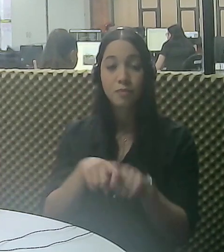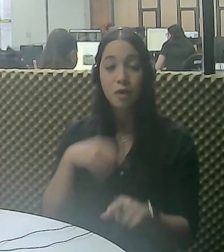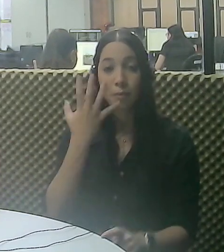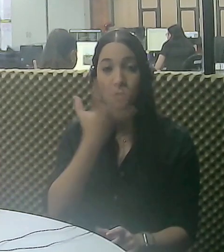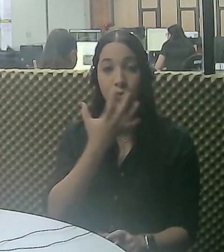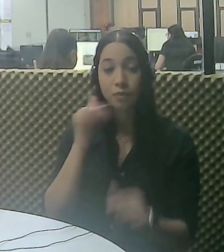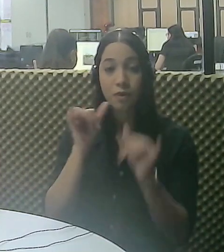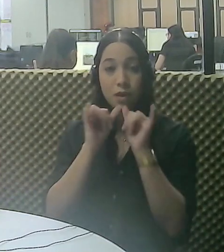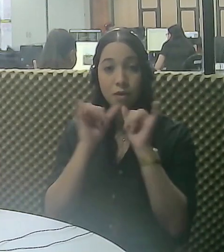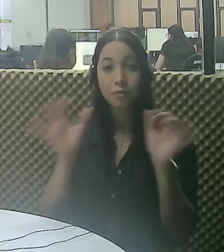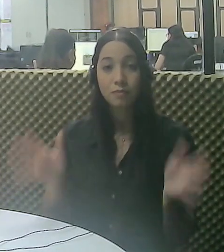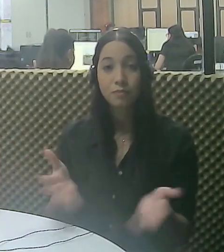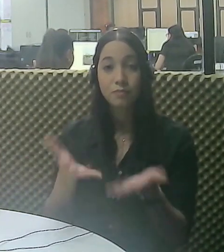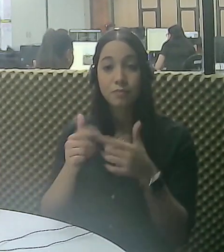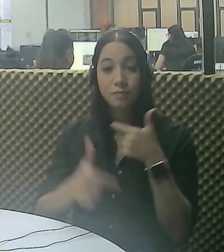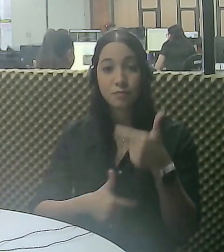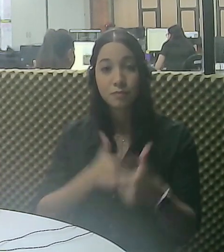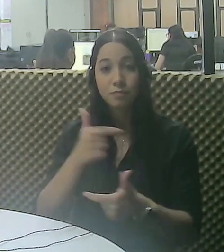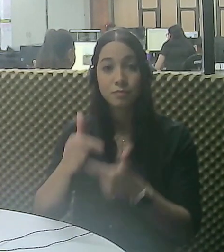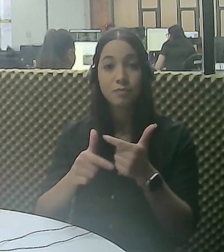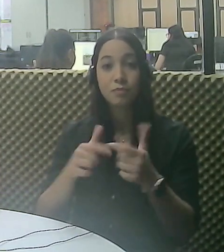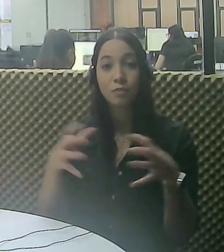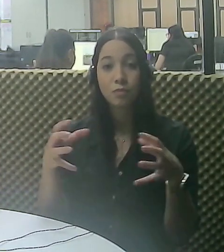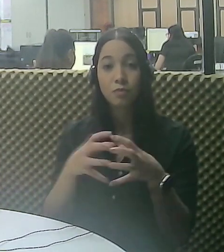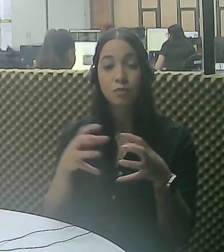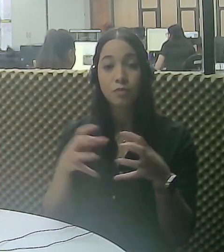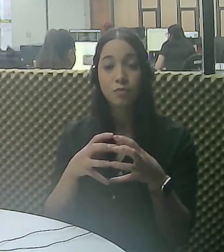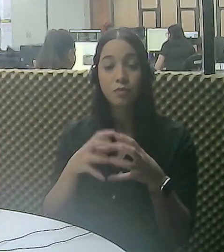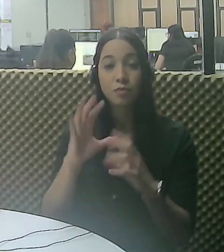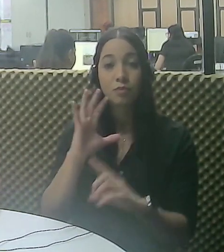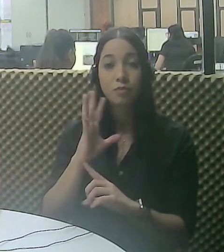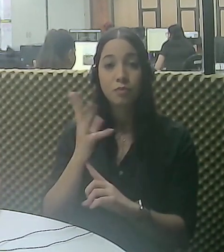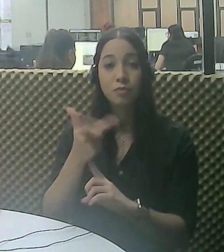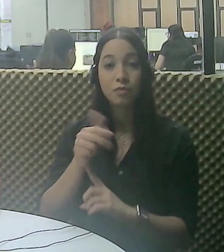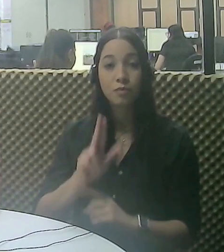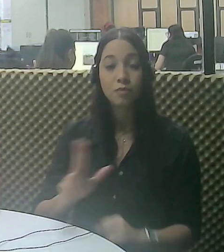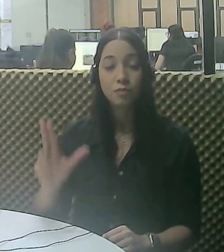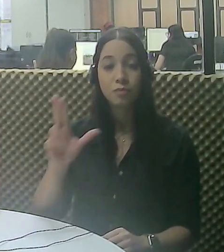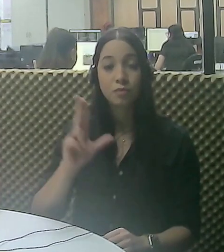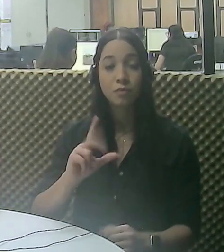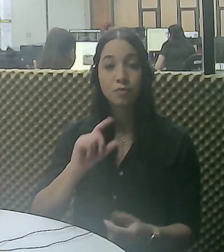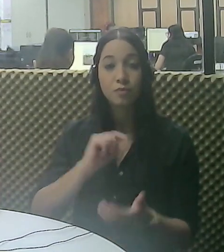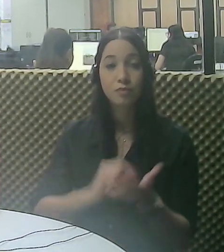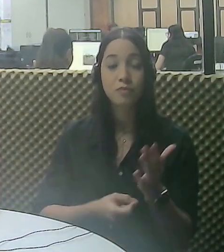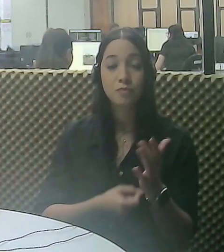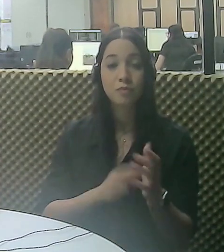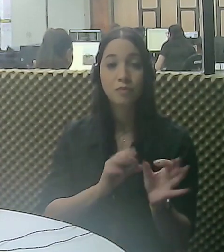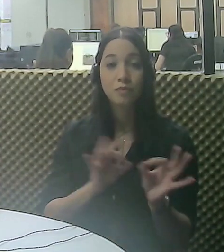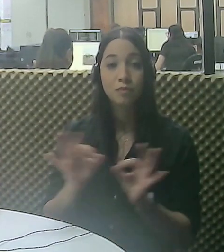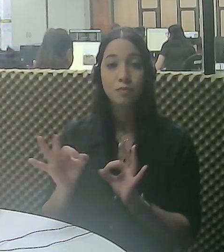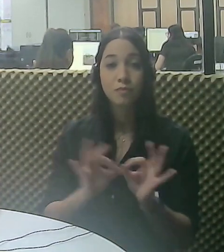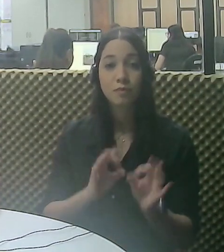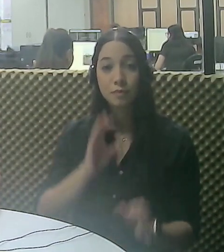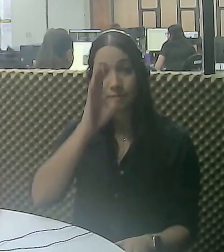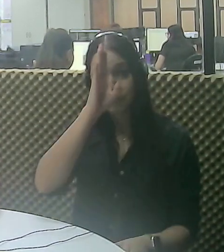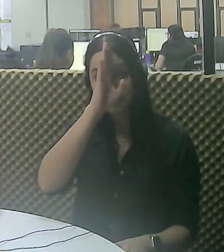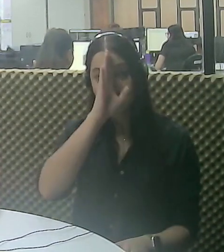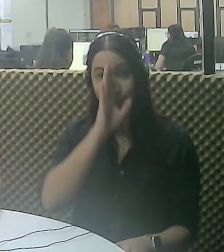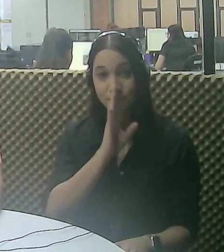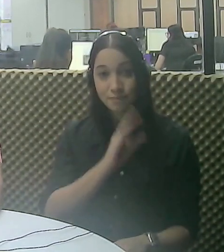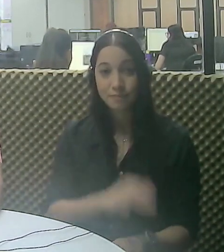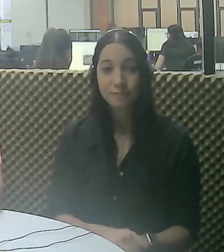divulgar e incentivar os trabalhos dos coletivos de artistas de Uberlândia. As inscrições para o projeto são